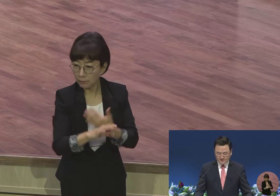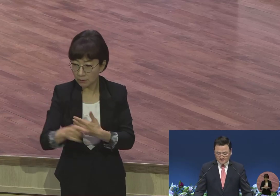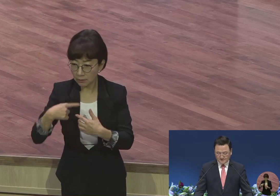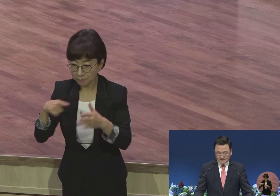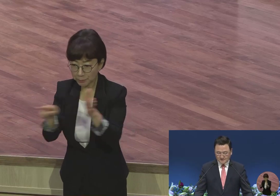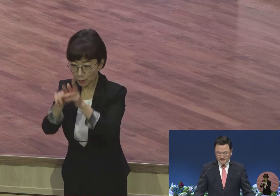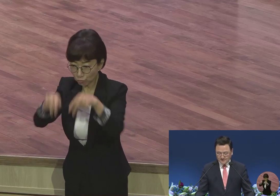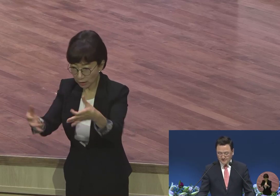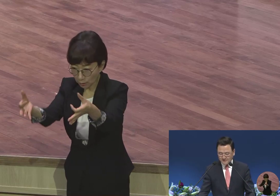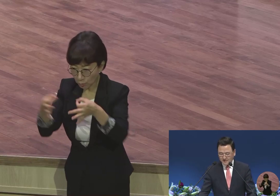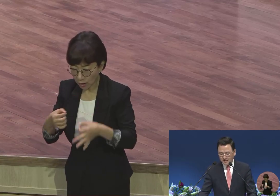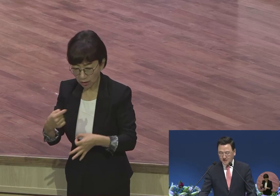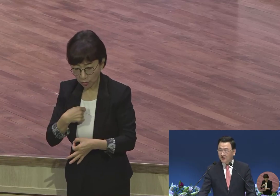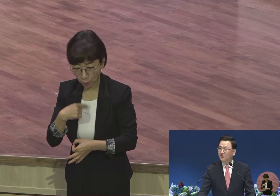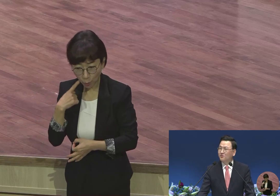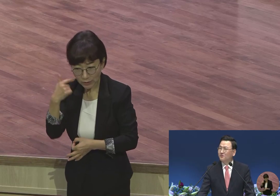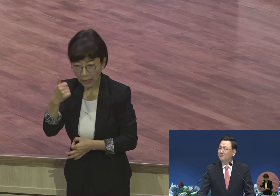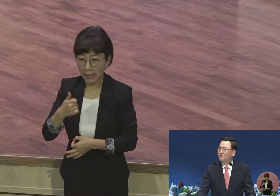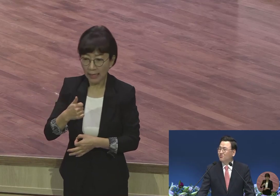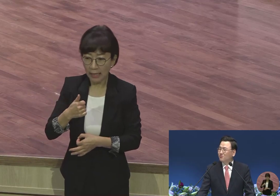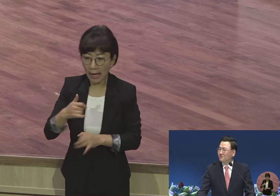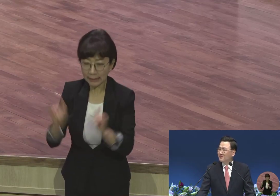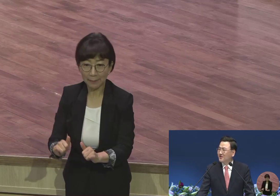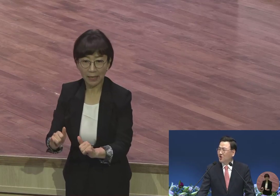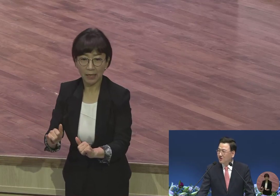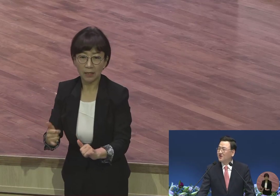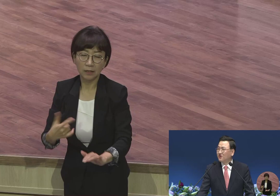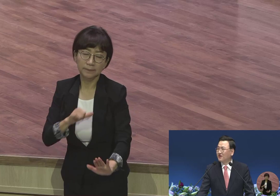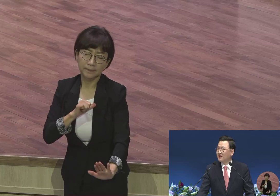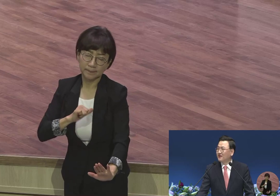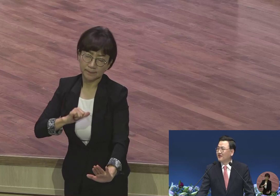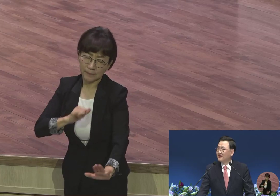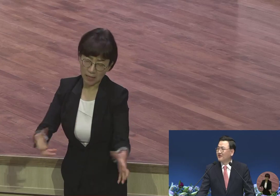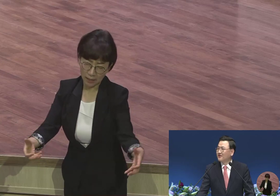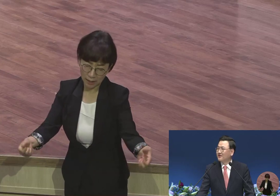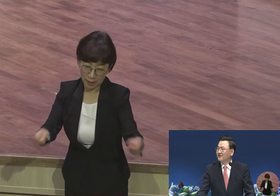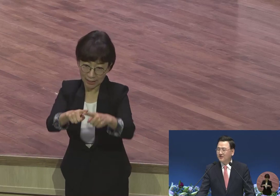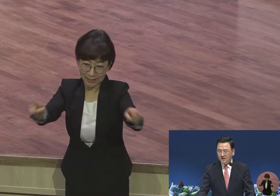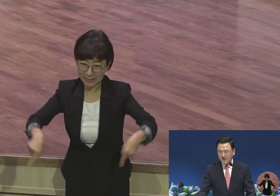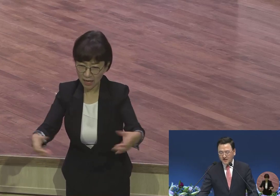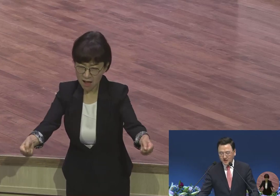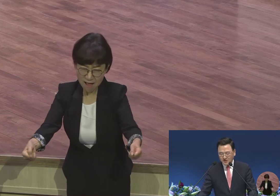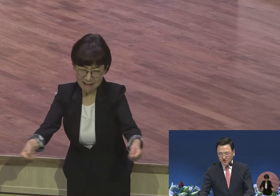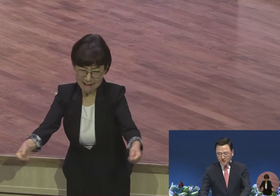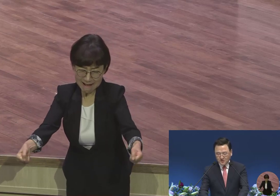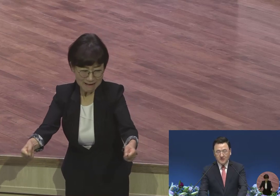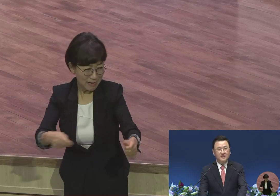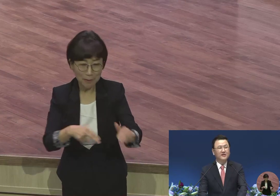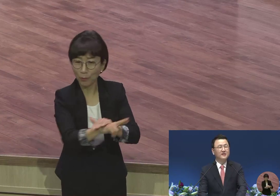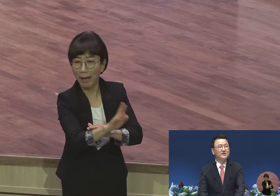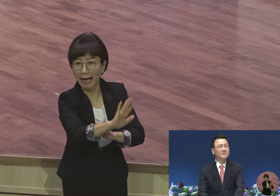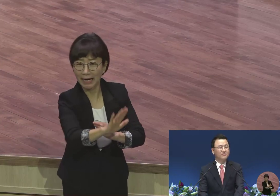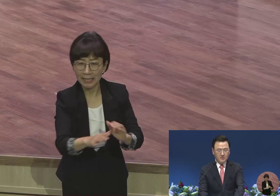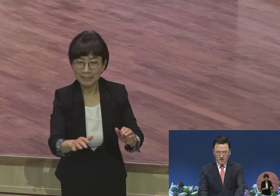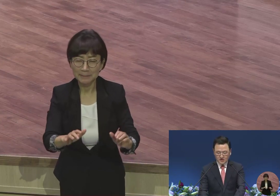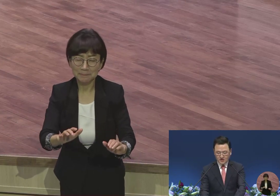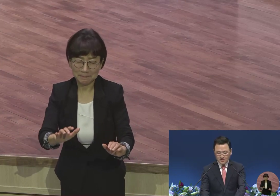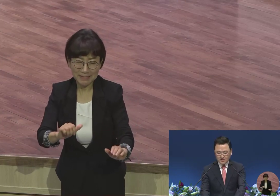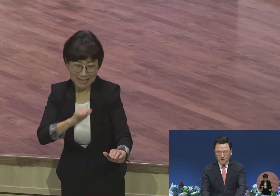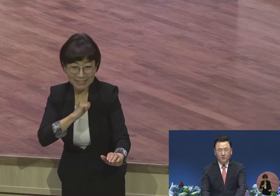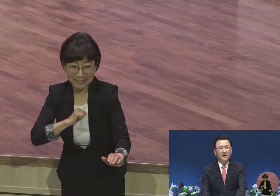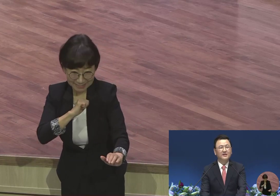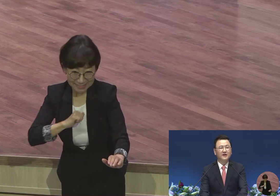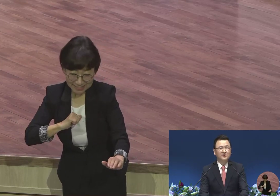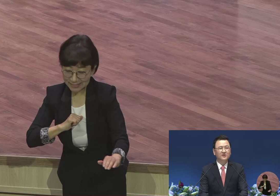나갔어. 이게 여러분 정체성이라. 그런데 내가 사장님한테 여쭤봤어요. 사장님